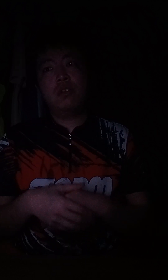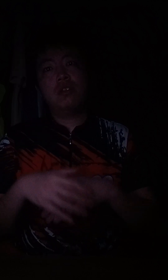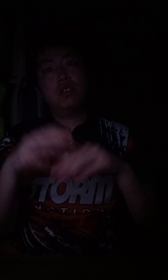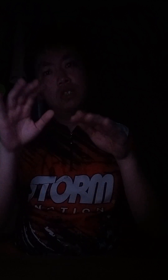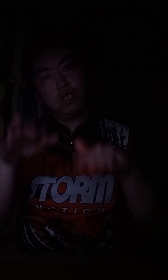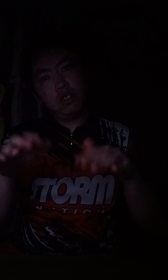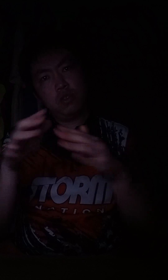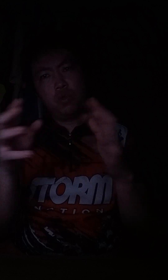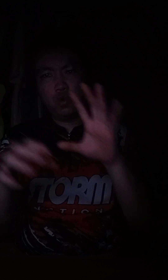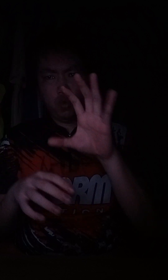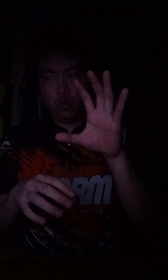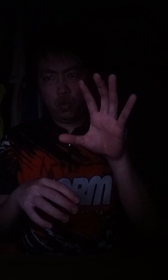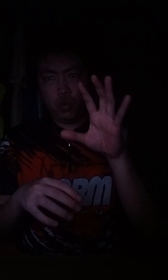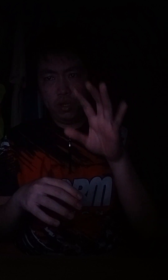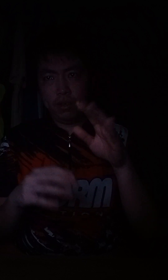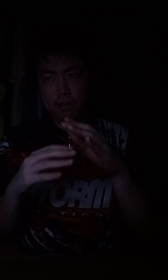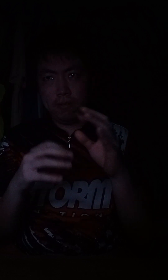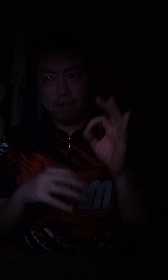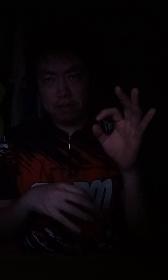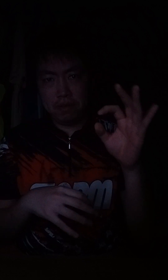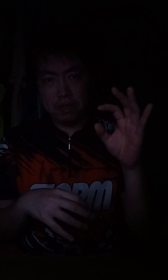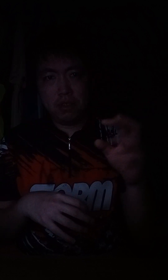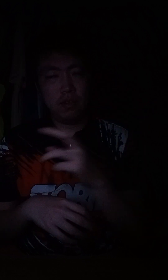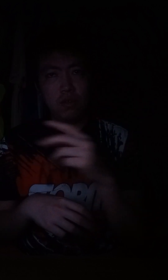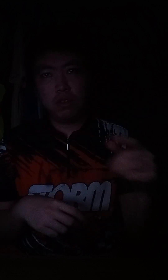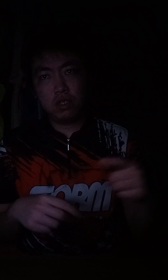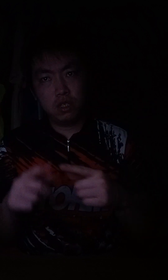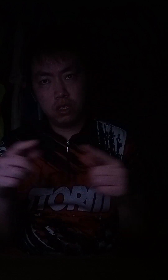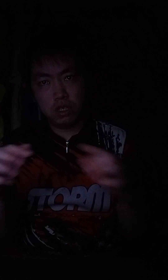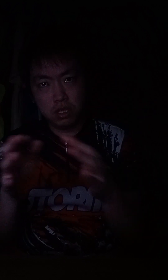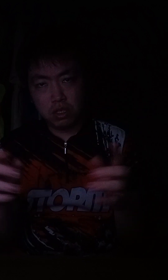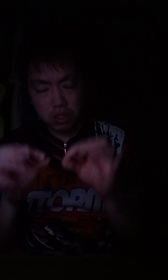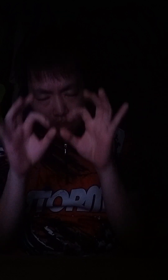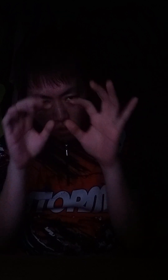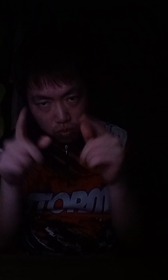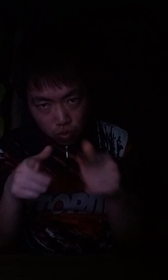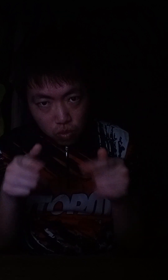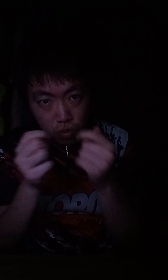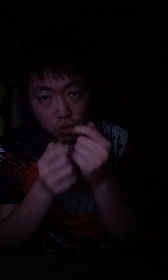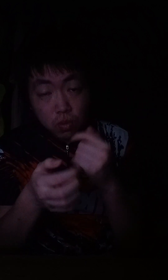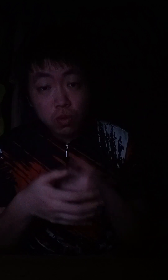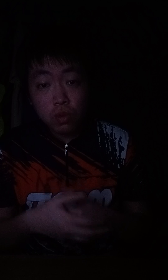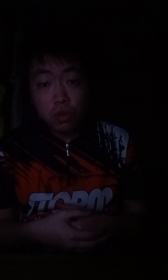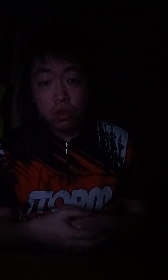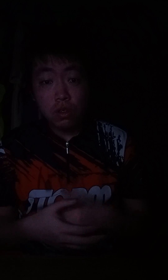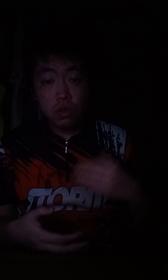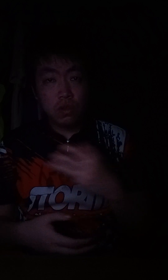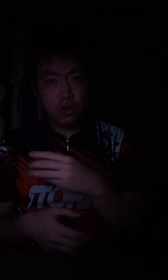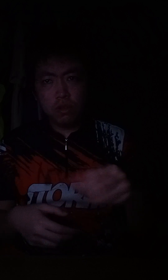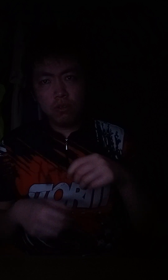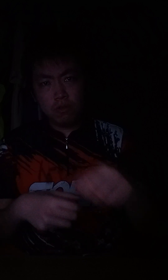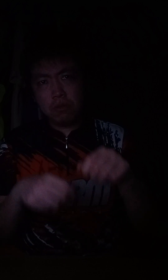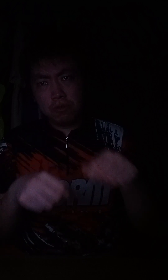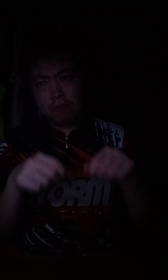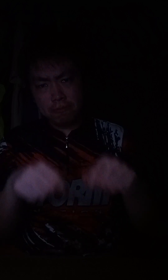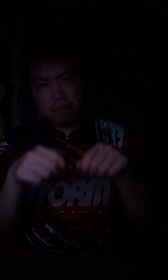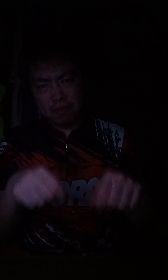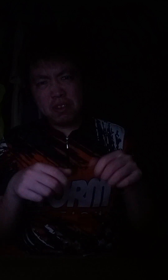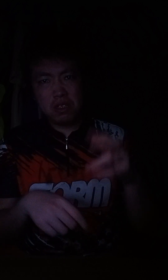전남의 한 공중화장실입니다. 화장실 칸막이와 바닥 사이에 공간이 있습니다. 청소를 위해 대부분 화장실이 이런 구조로